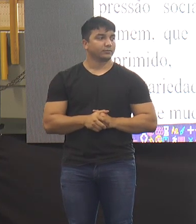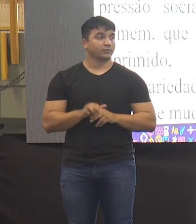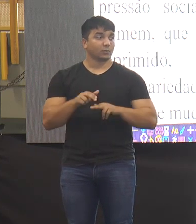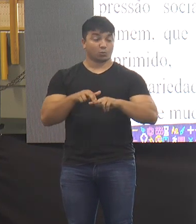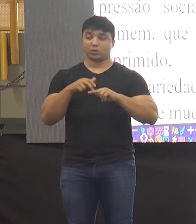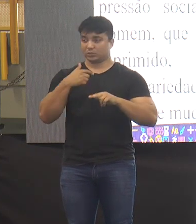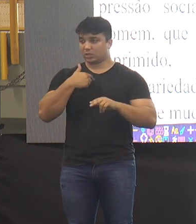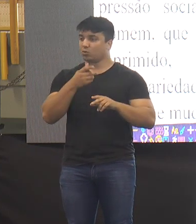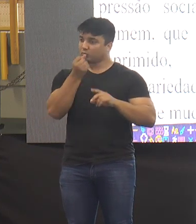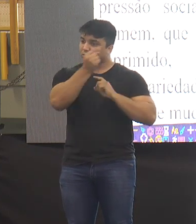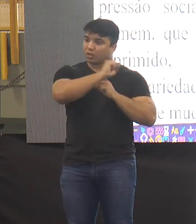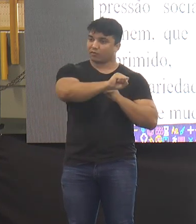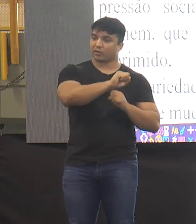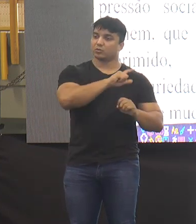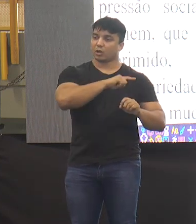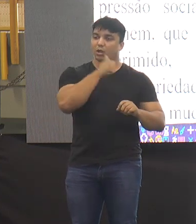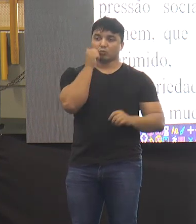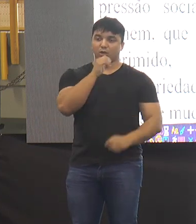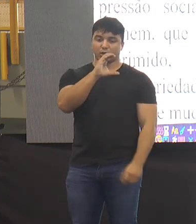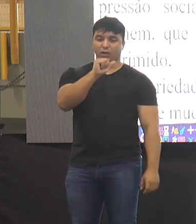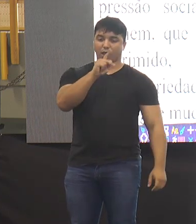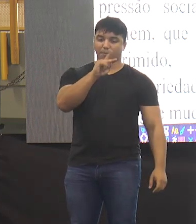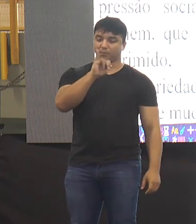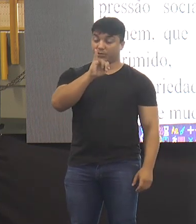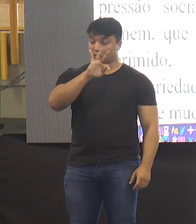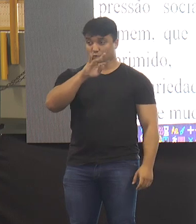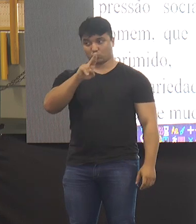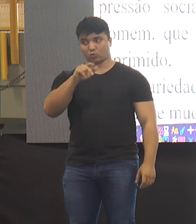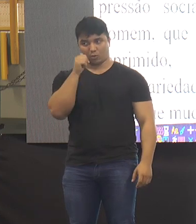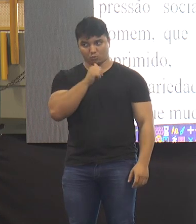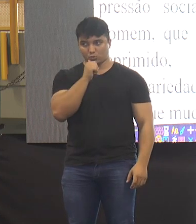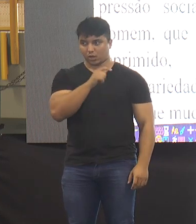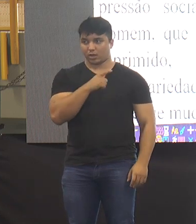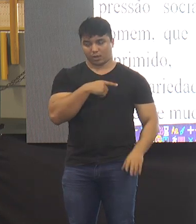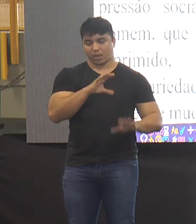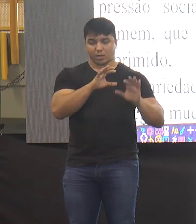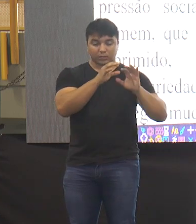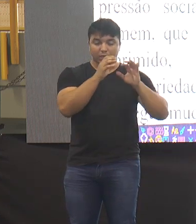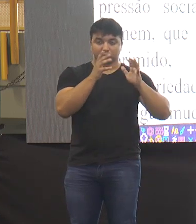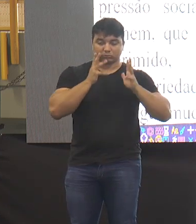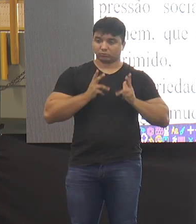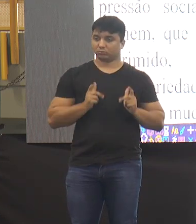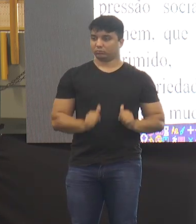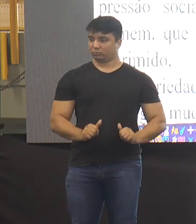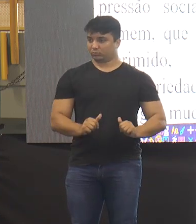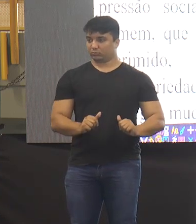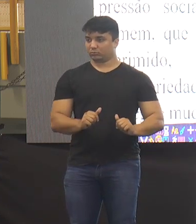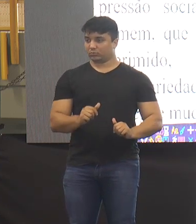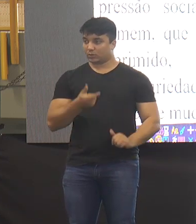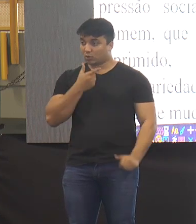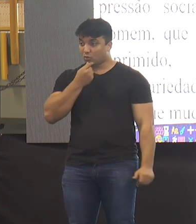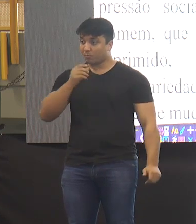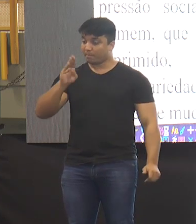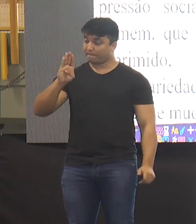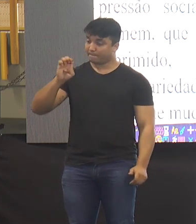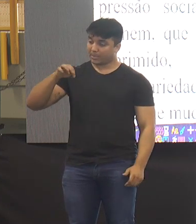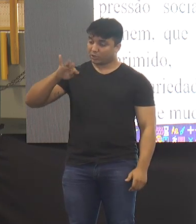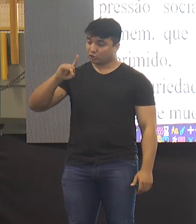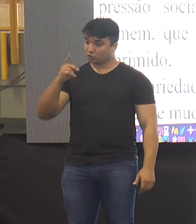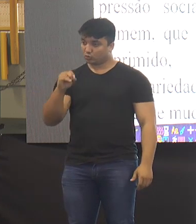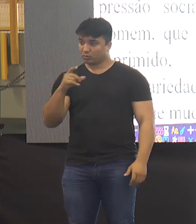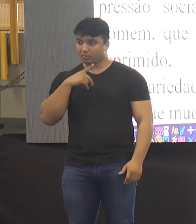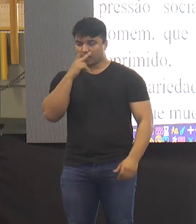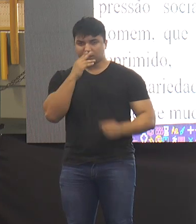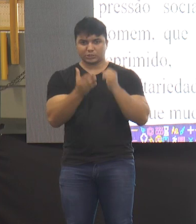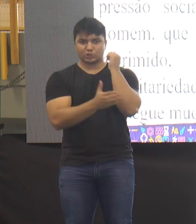Então, eu sou defensor da Capitu, né? O Bentinho é o típico exemplo, velho, muita gente